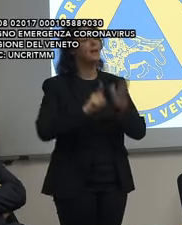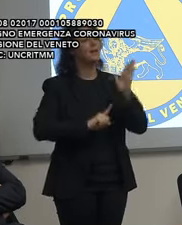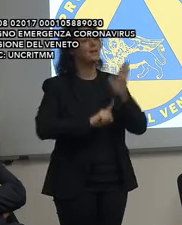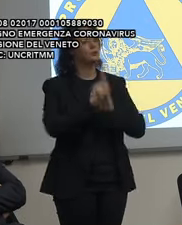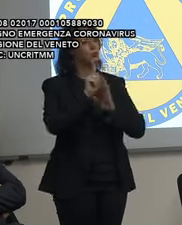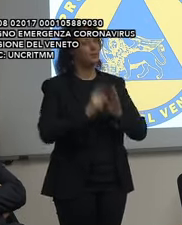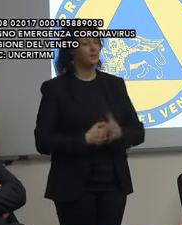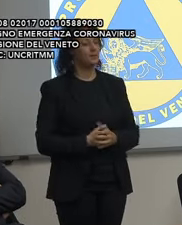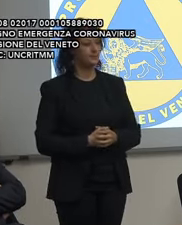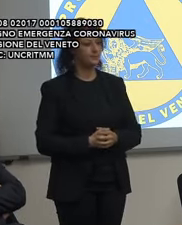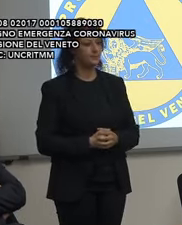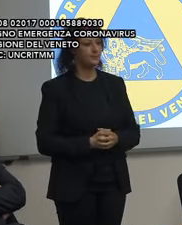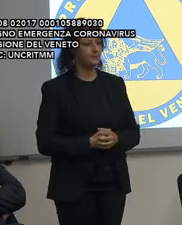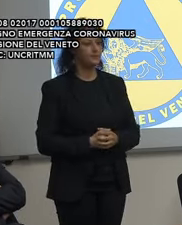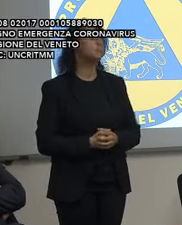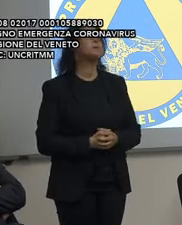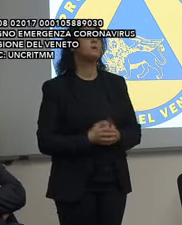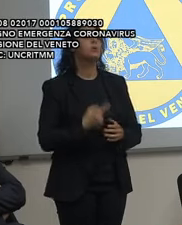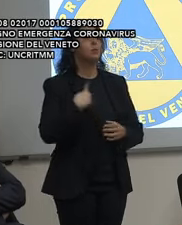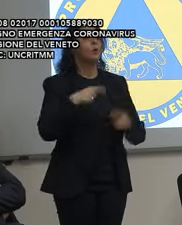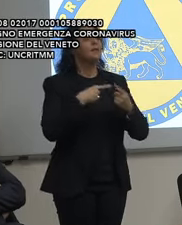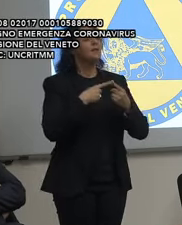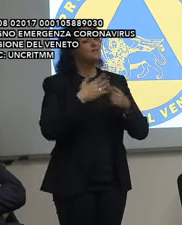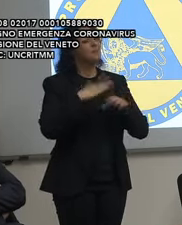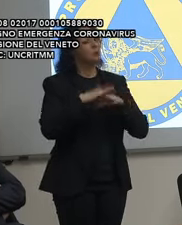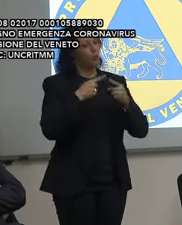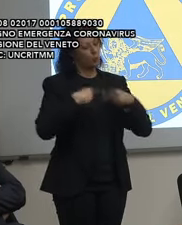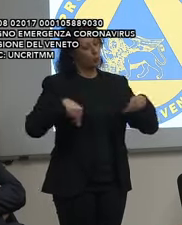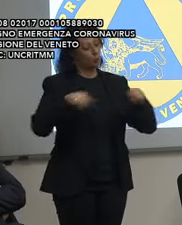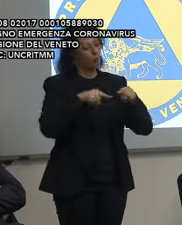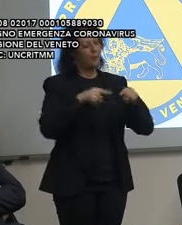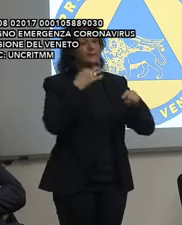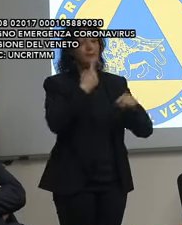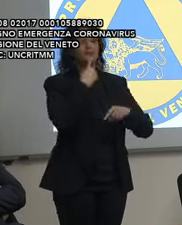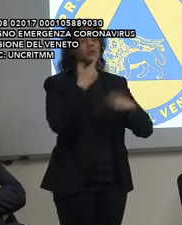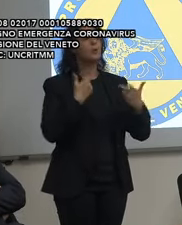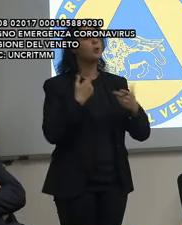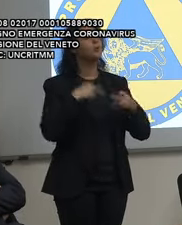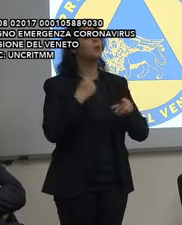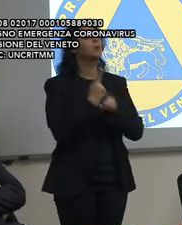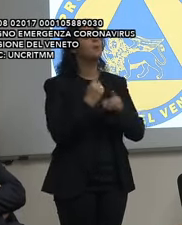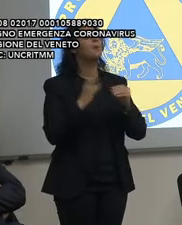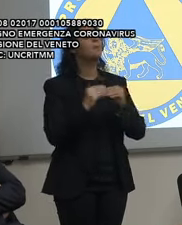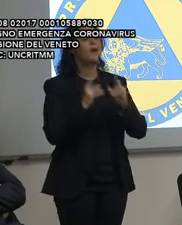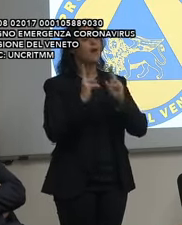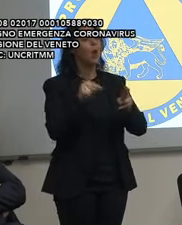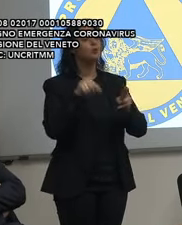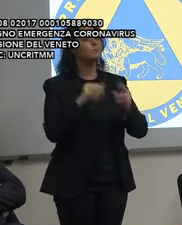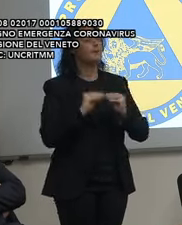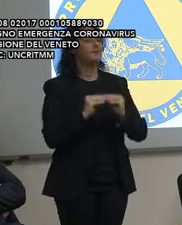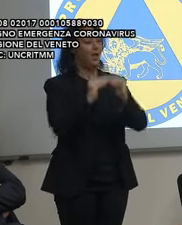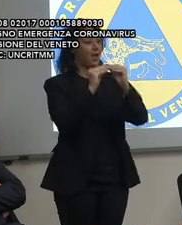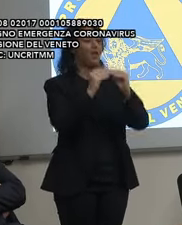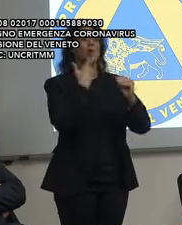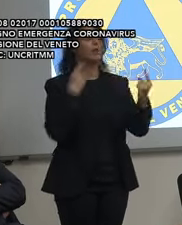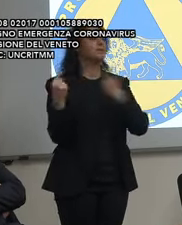noi ci troviamo in una riunione, noi diciamo, noi siamo qui per fare un ospedale, non per discutere delle cose quotidiane.